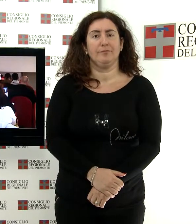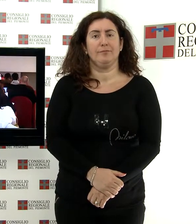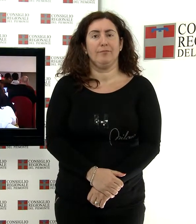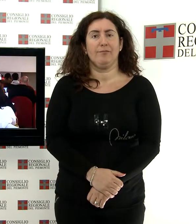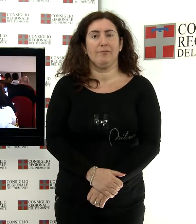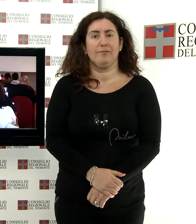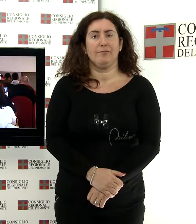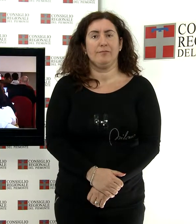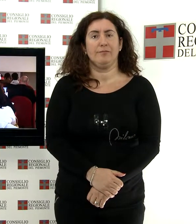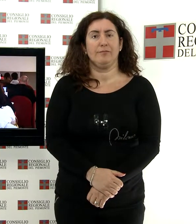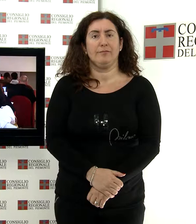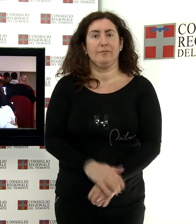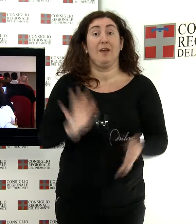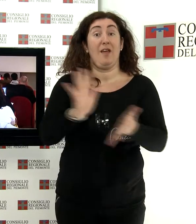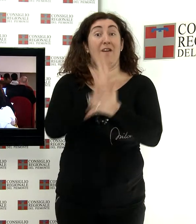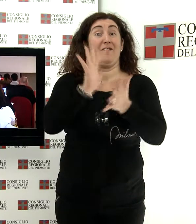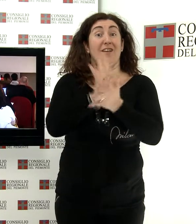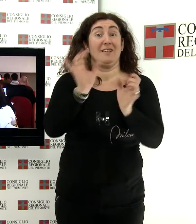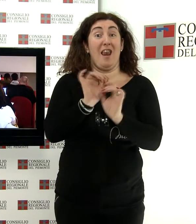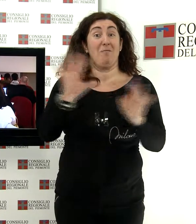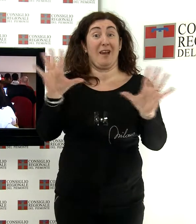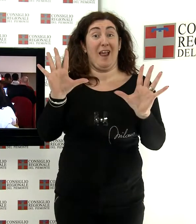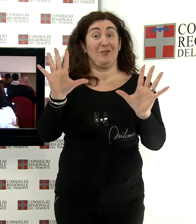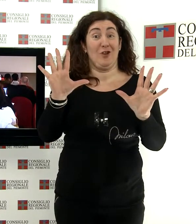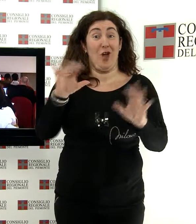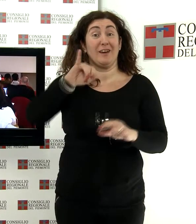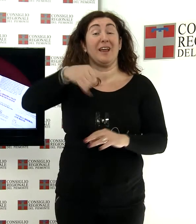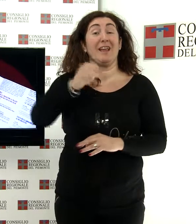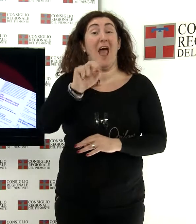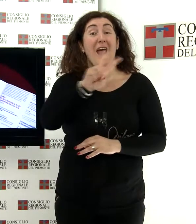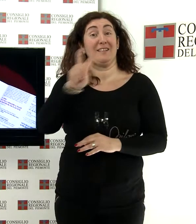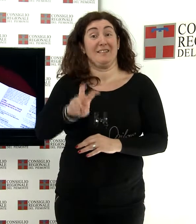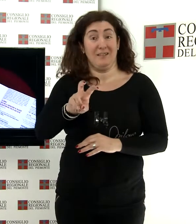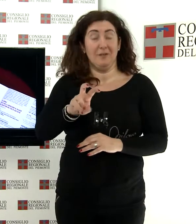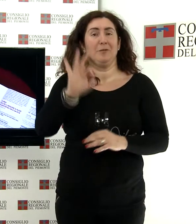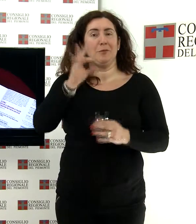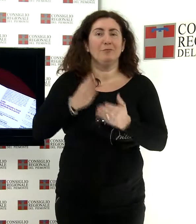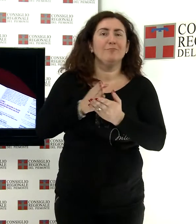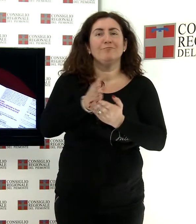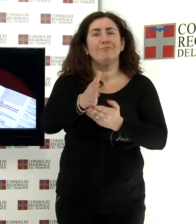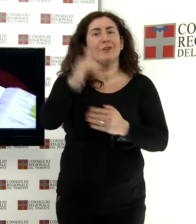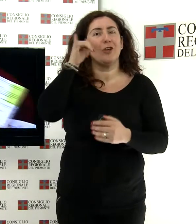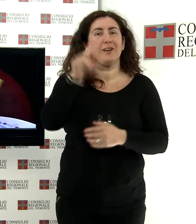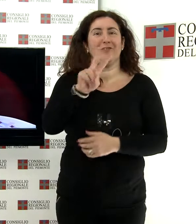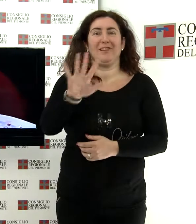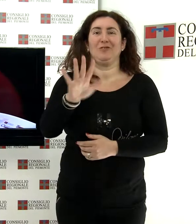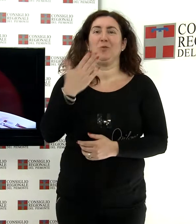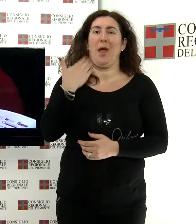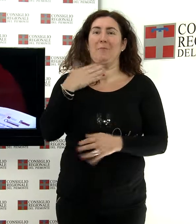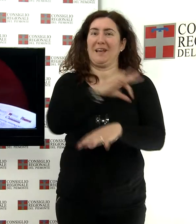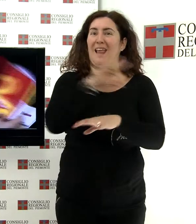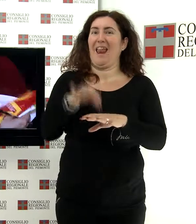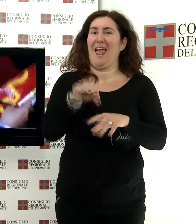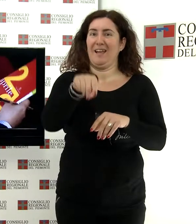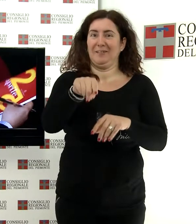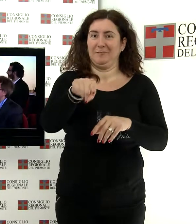Una festa della liberazione come natura jazz attraverserà la città di Torino venerdì 25 aprile. Il calendario di iniziative presentato al